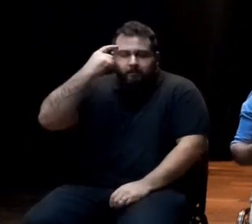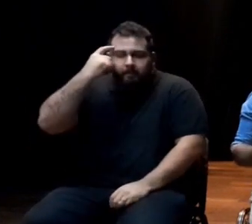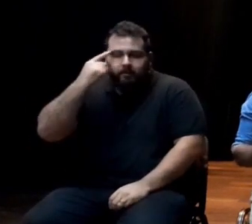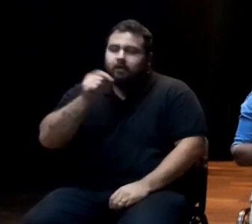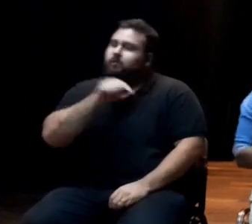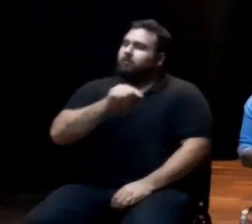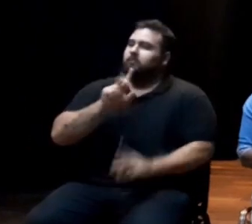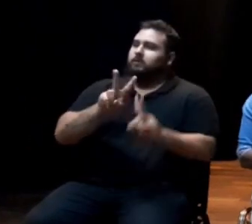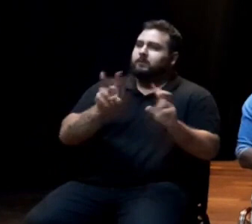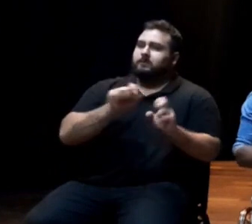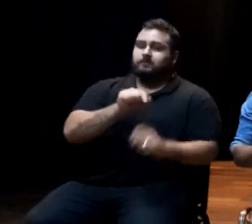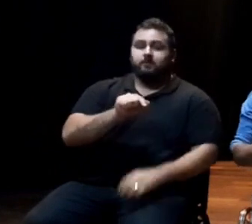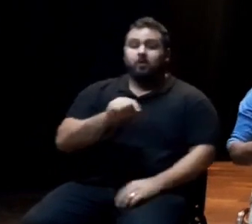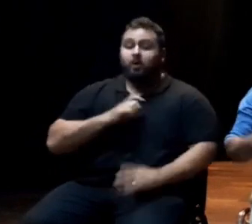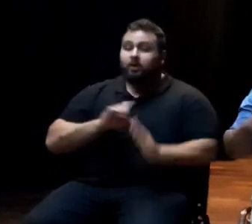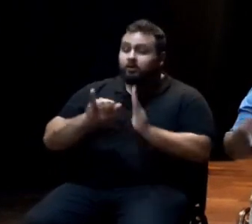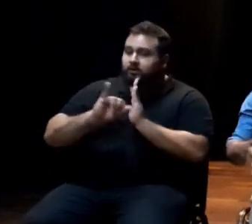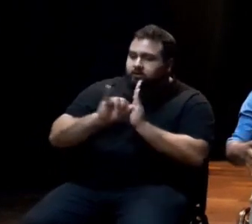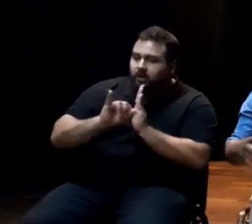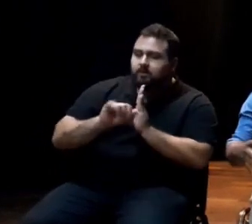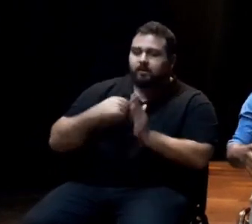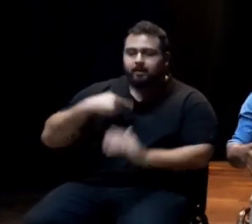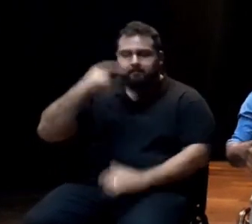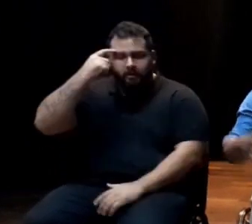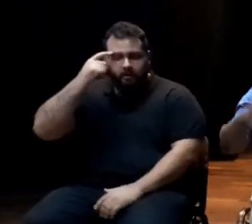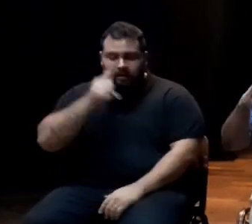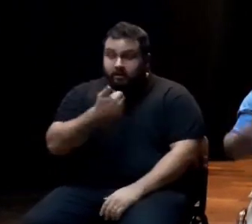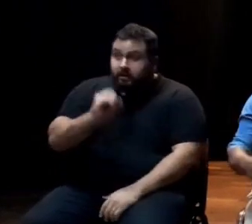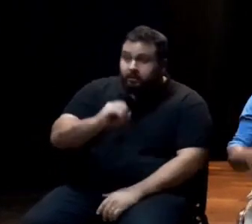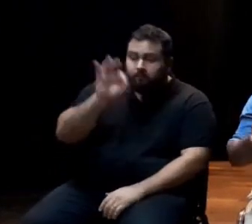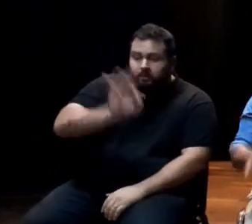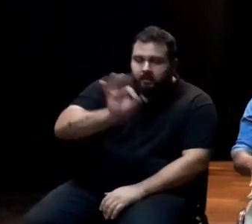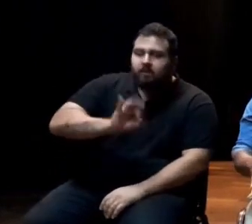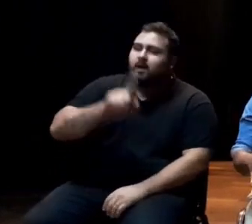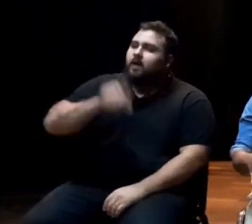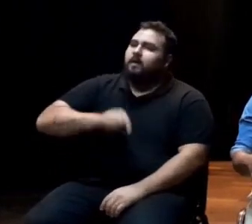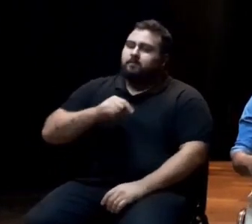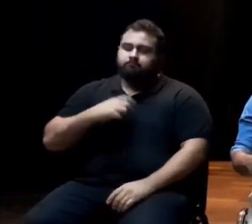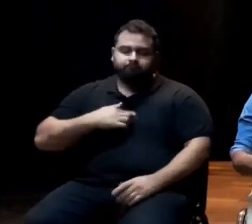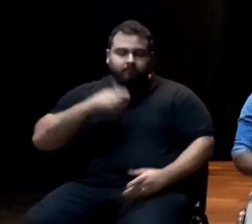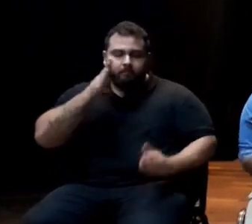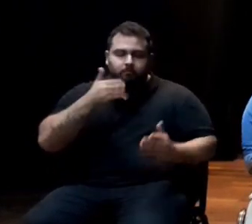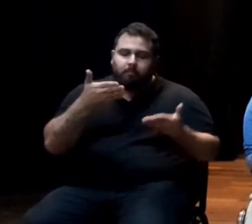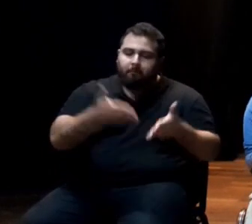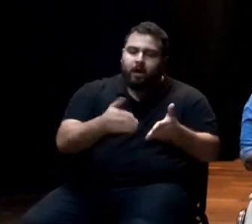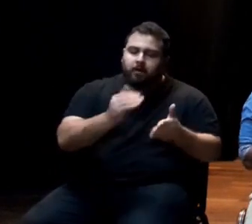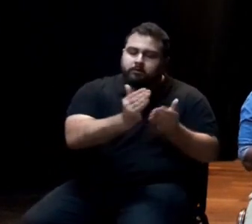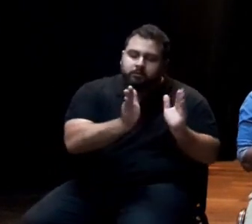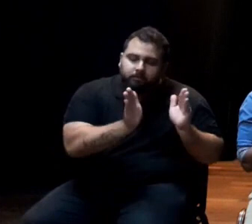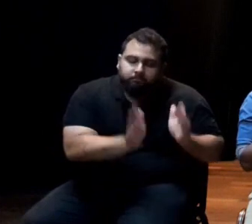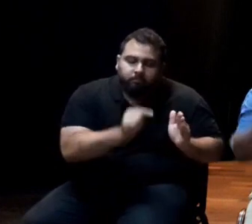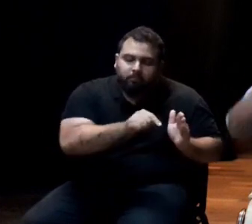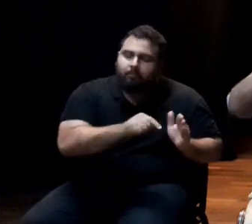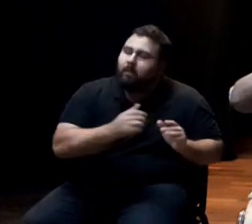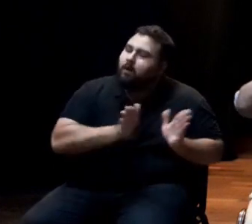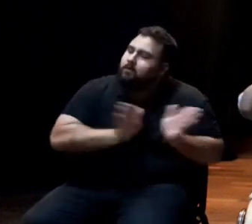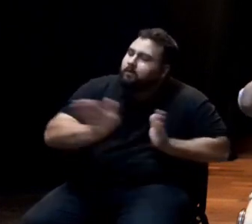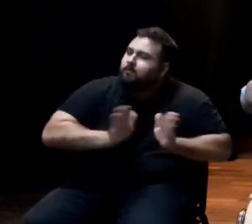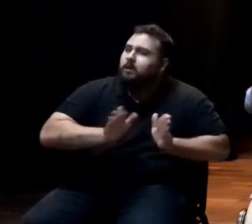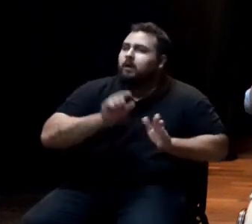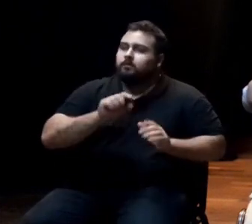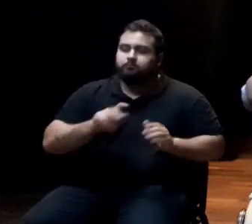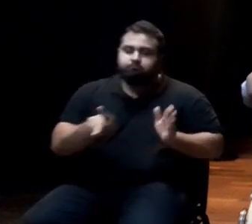alguns editais já têm colocado assim, ó, 10% é obrigatório para acessibilidade. E alguns produtores me ligam desesperados.